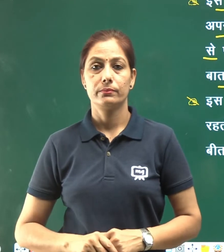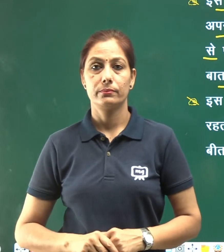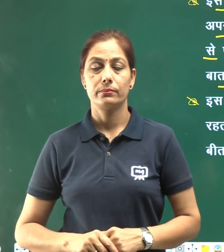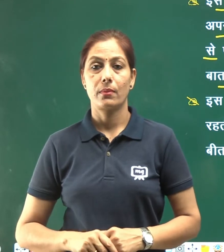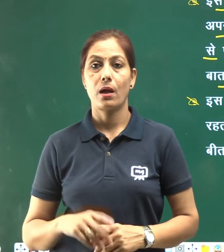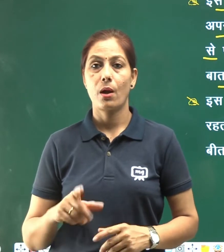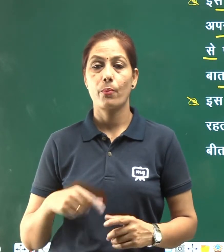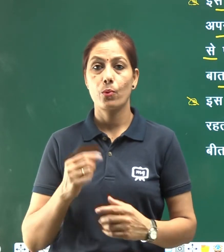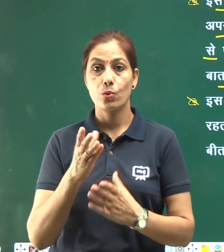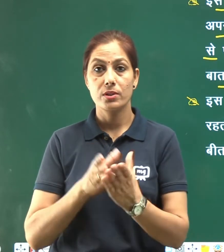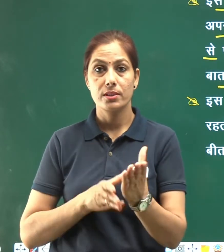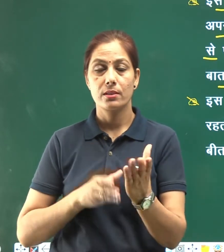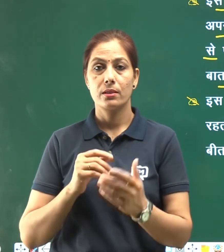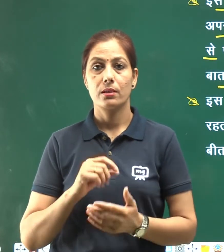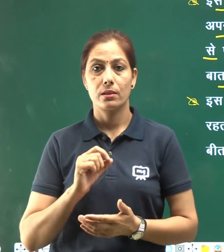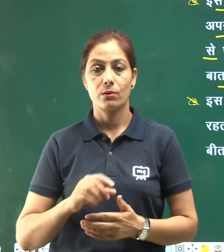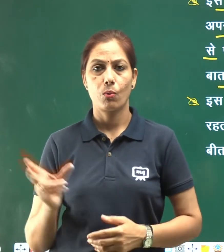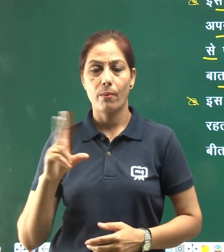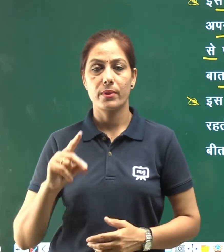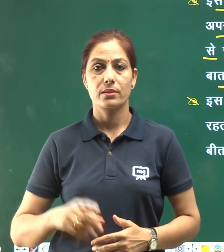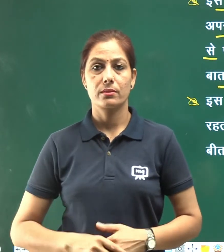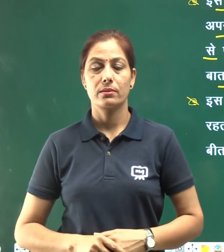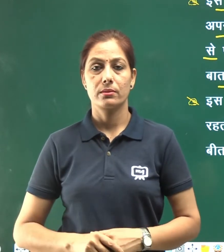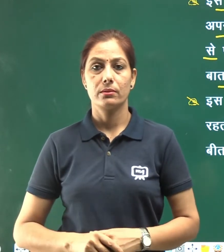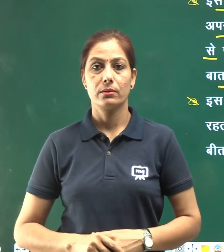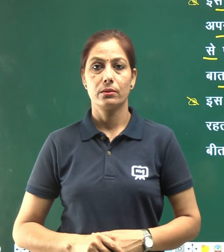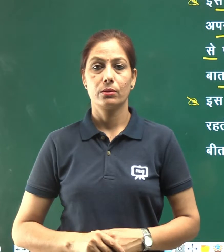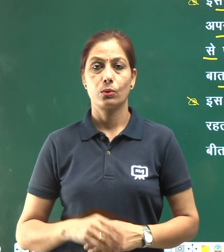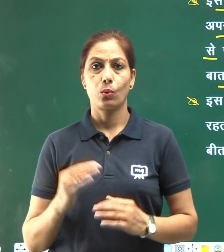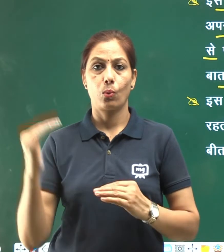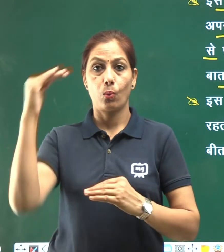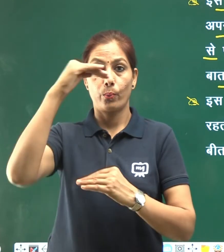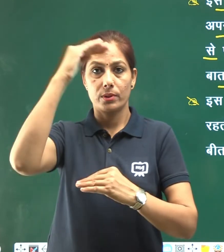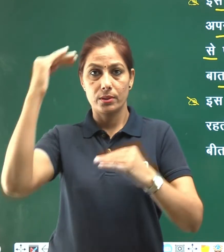प्रक्रिया वापस ऊपर से नीचे